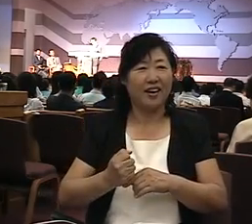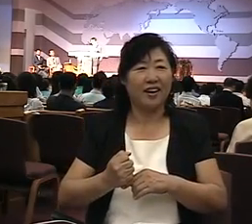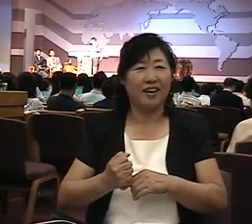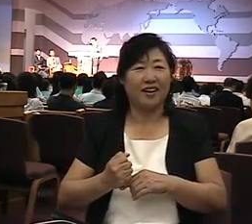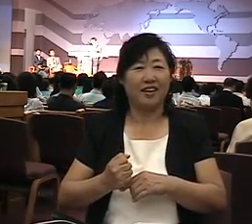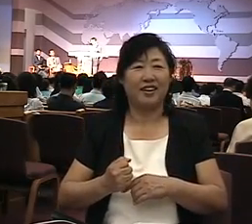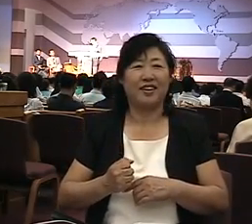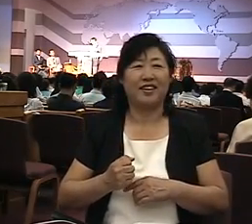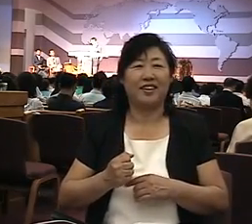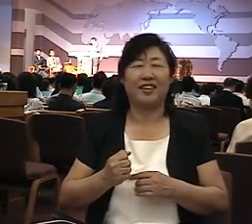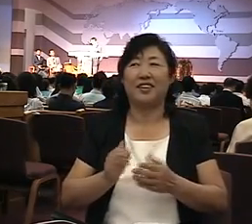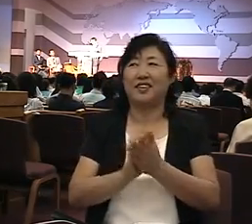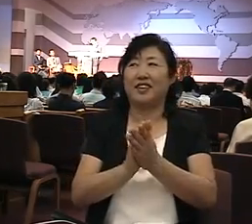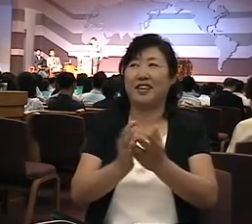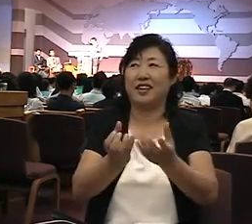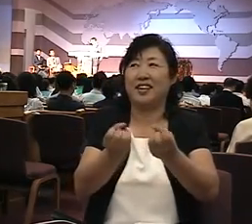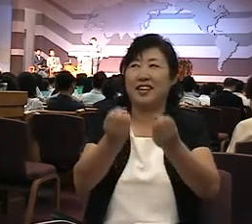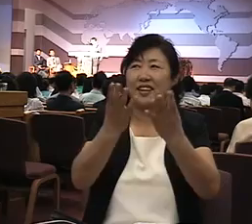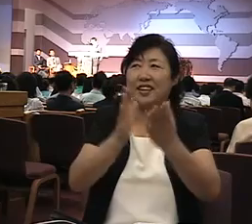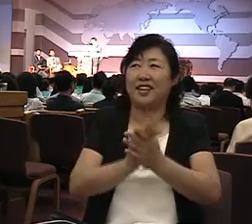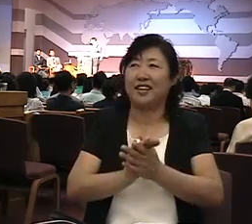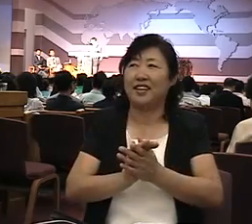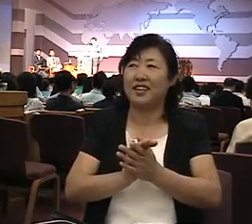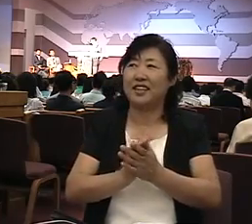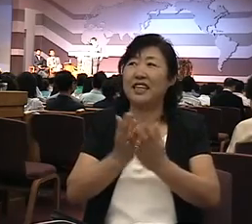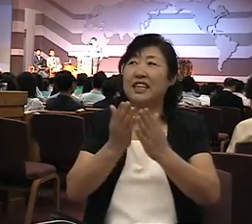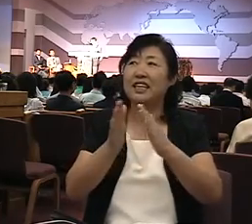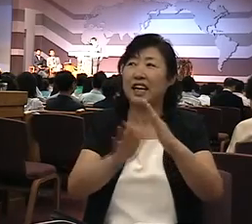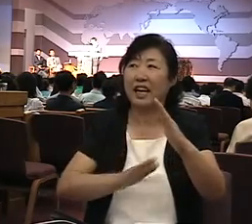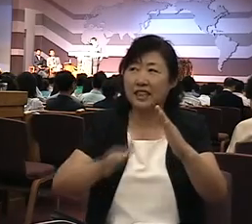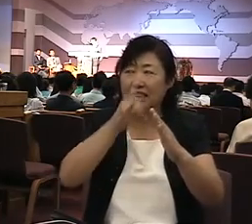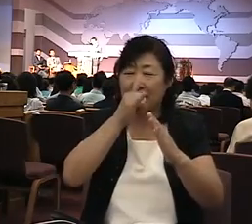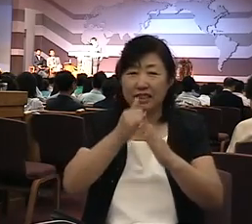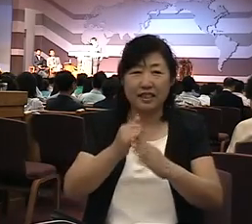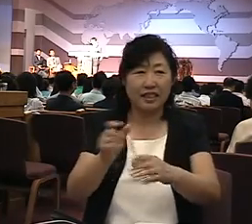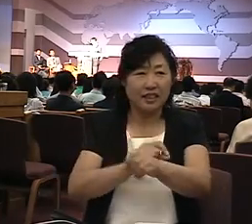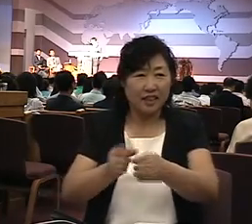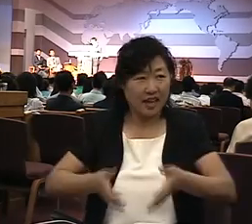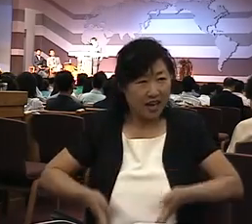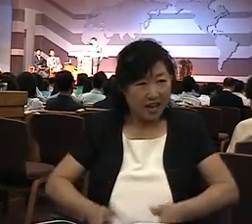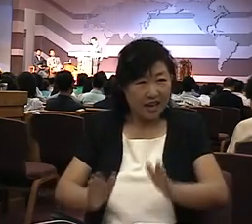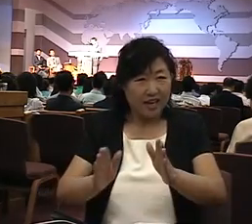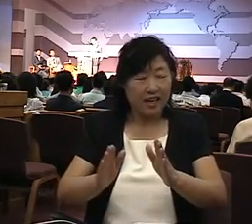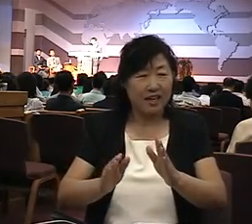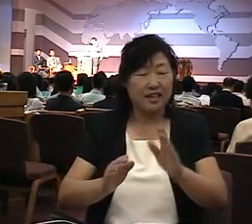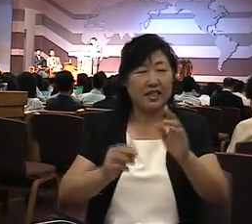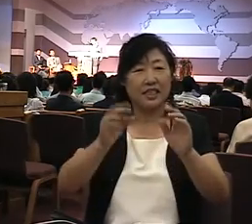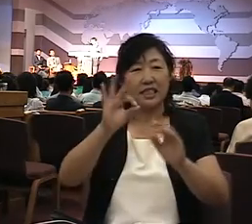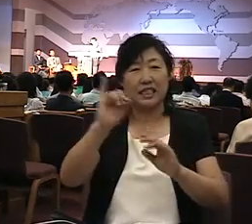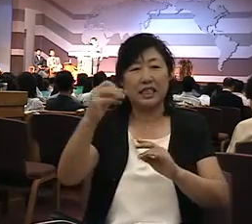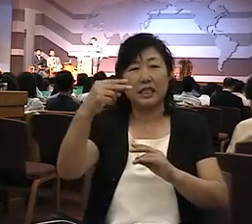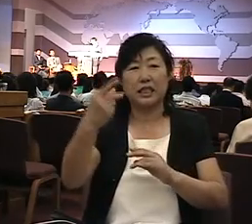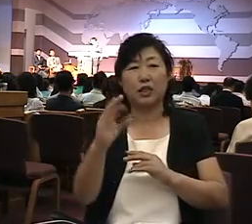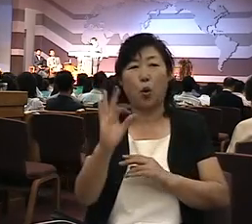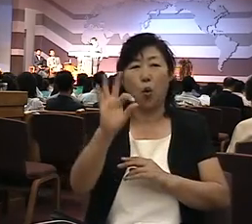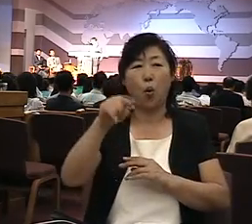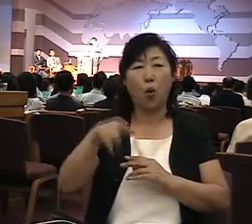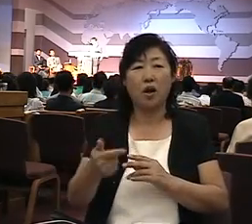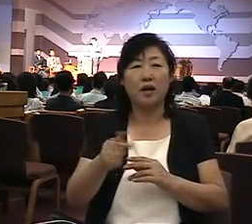이번에도 축하할 가정들이 여러 있습니다. 특별히 출산, 이동원 원정성도님 가정, 피세원